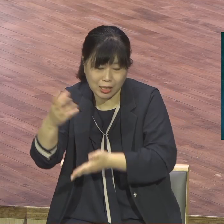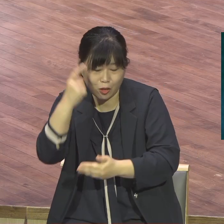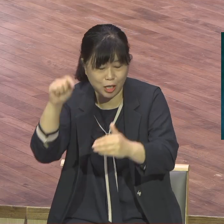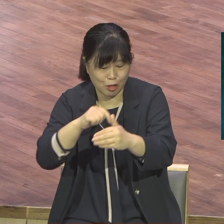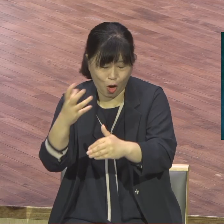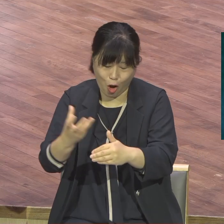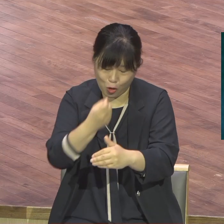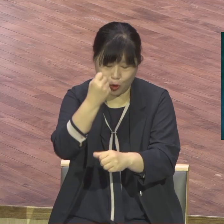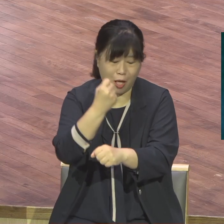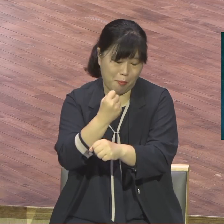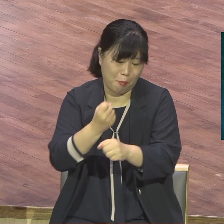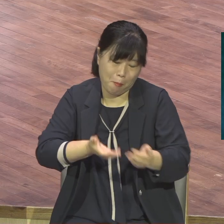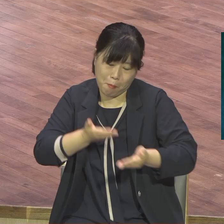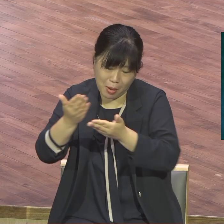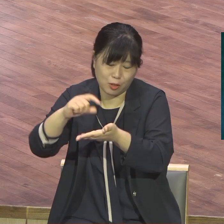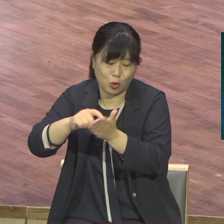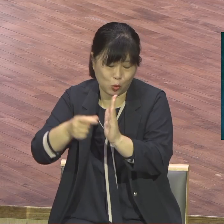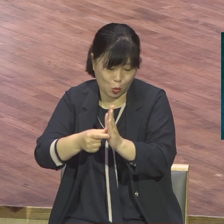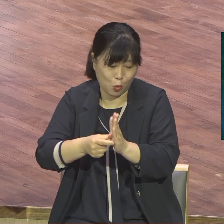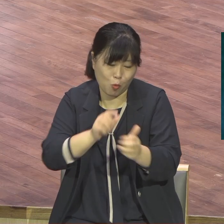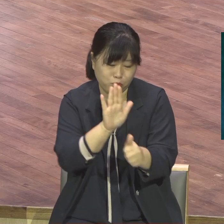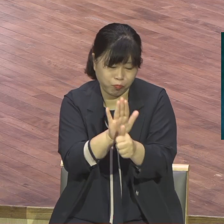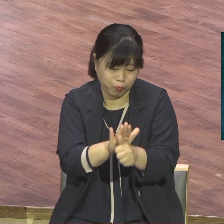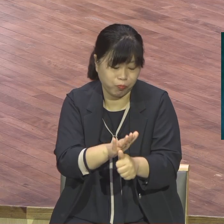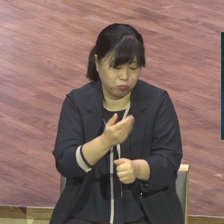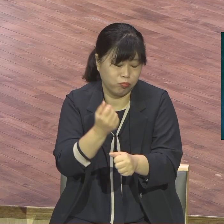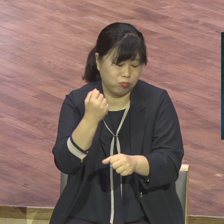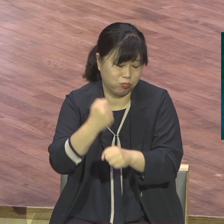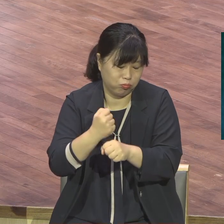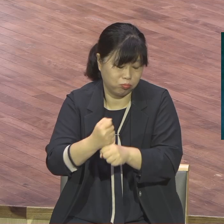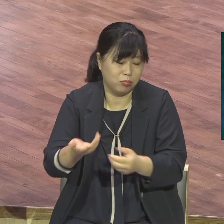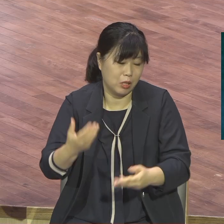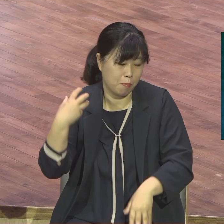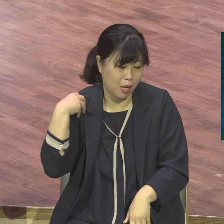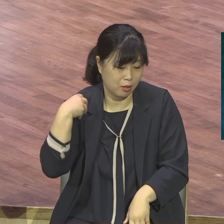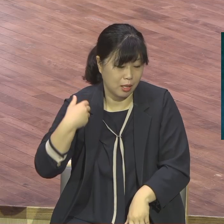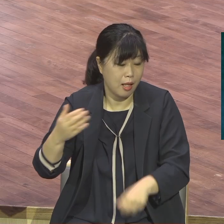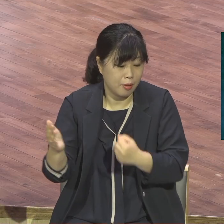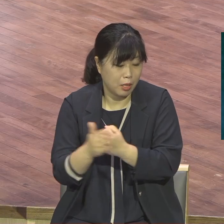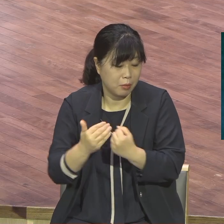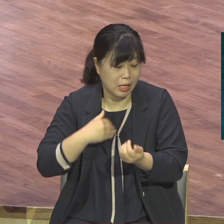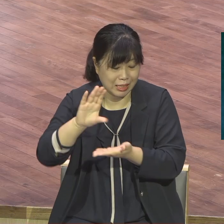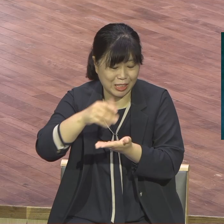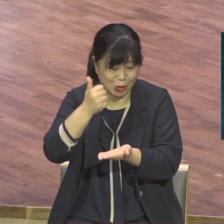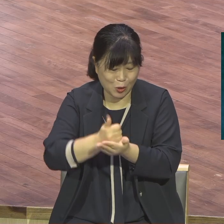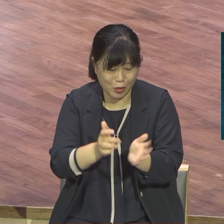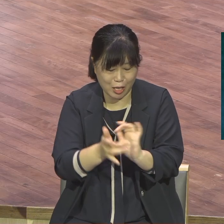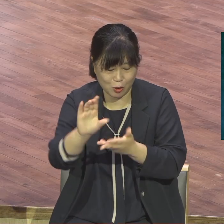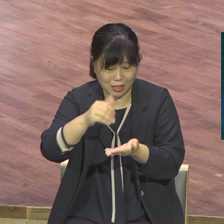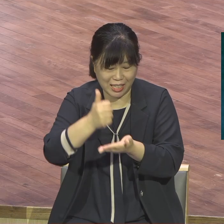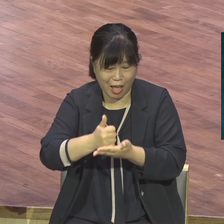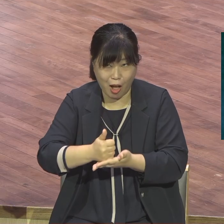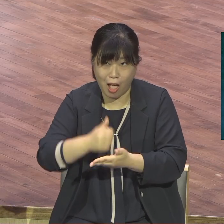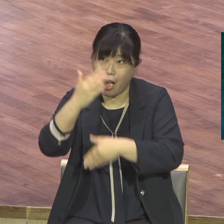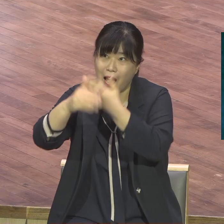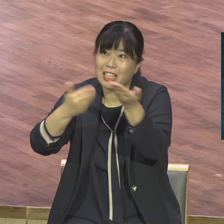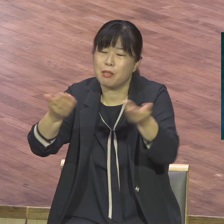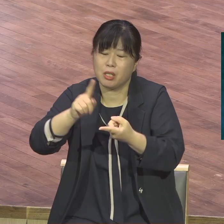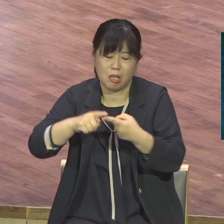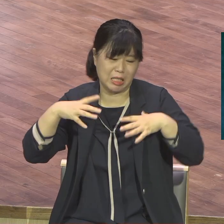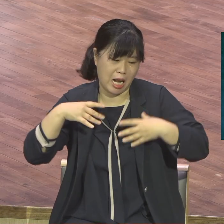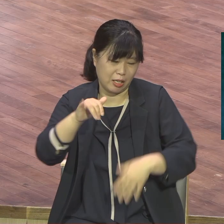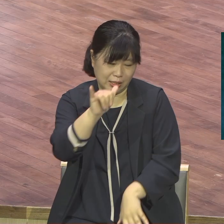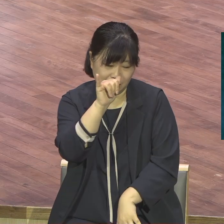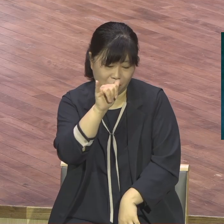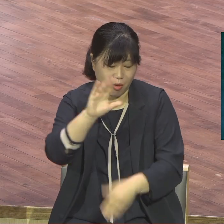하심이라. 그러므로 내가 그리스도 예수 안에서 하나님의 일에 대하여 자랑하는 것이 있거니와, 그리스도께서 이방인들을 순종하게 하기